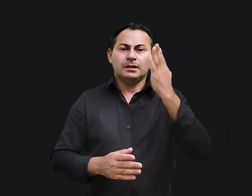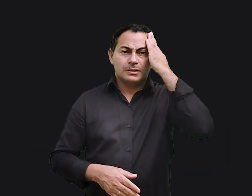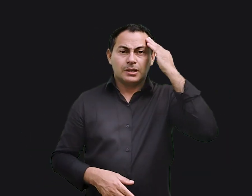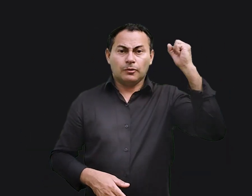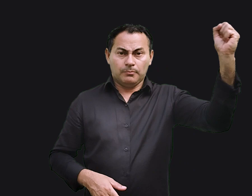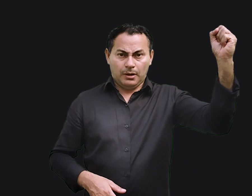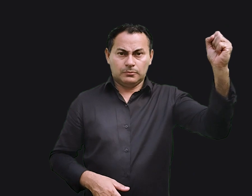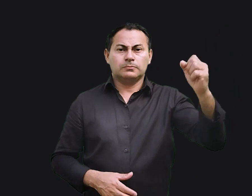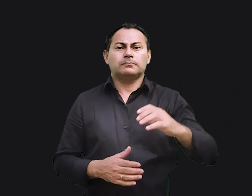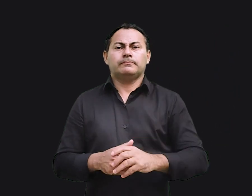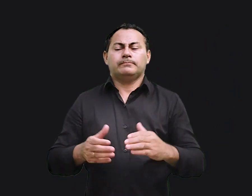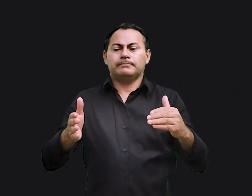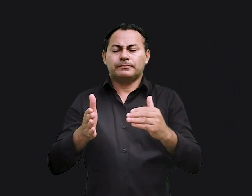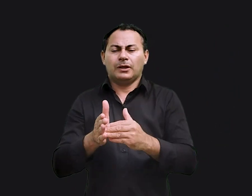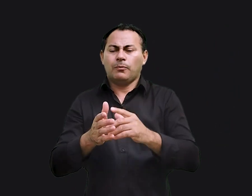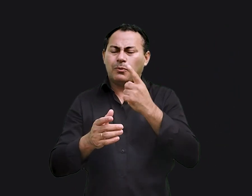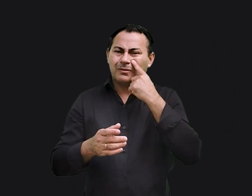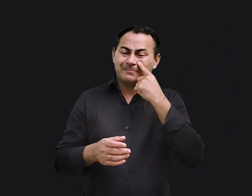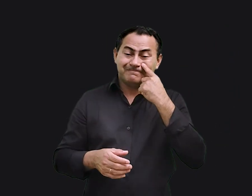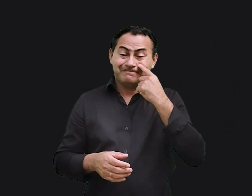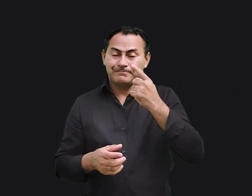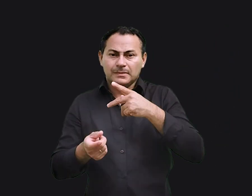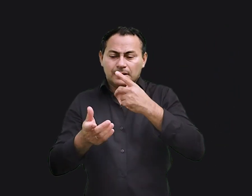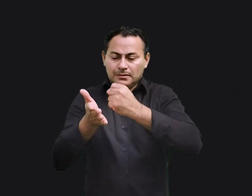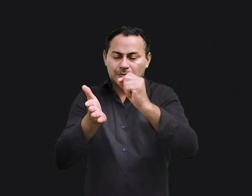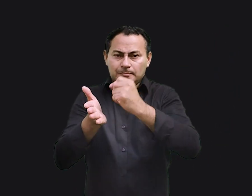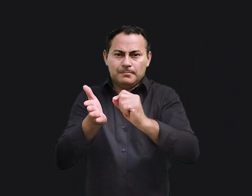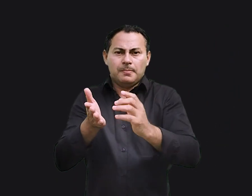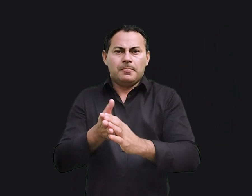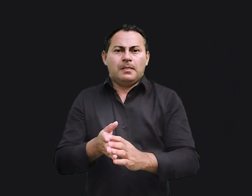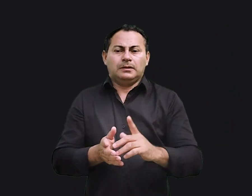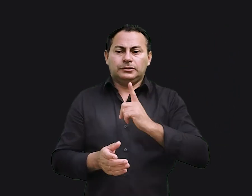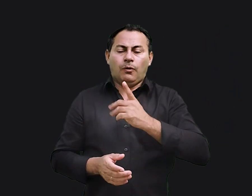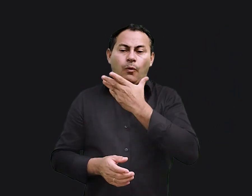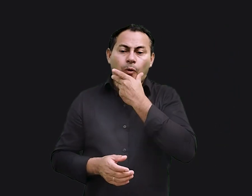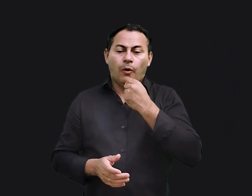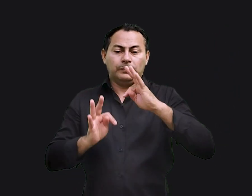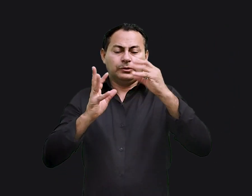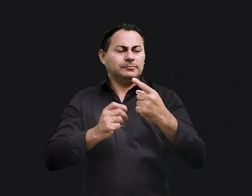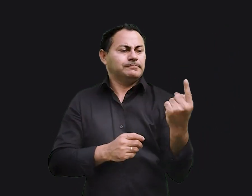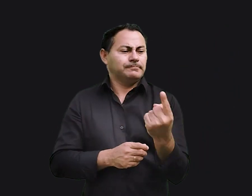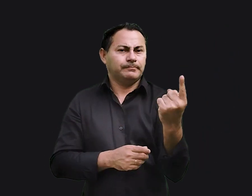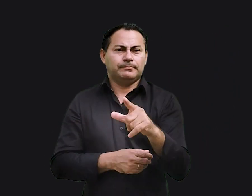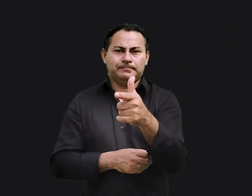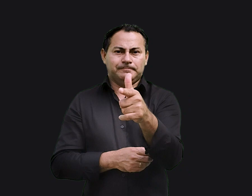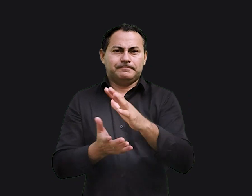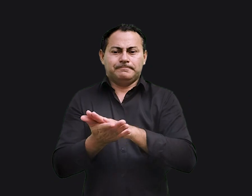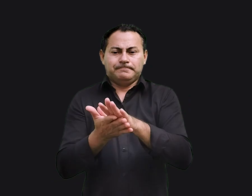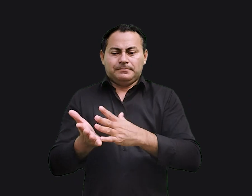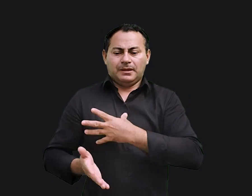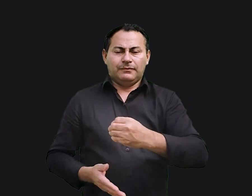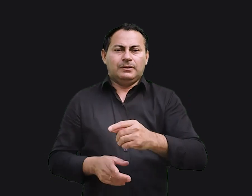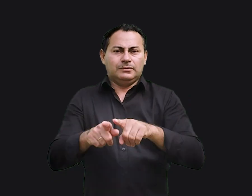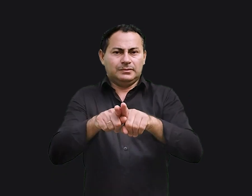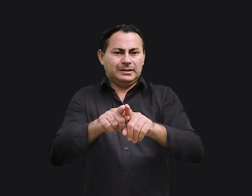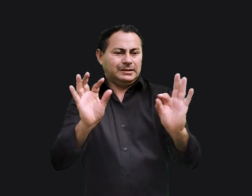Salomão é até um pouco cínico quando escreve havia um homem totalmente solitário, não tinha filho nem irmão,